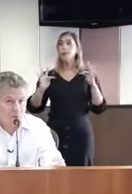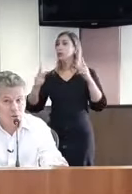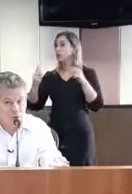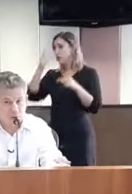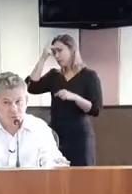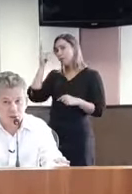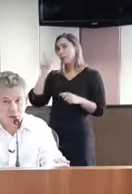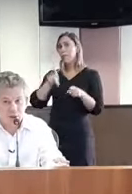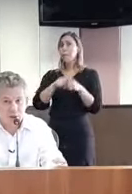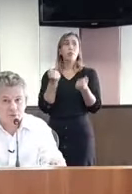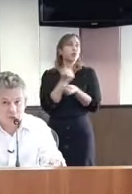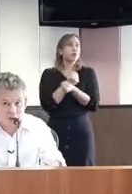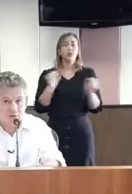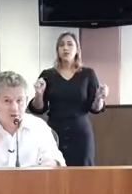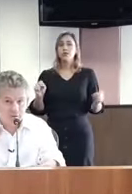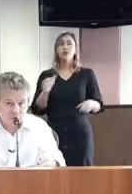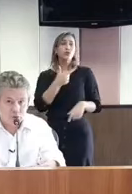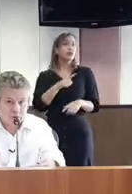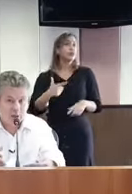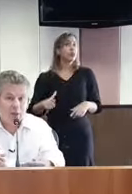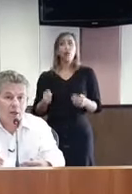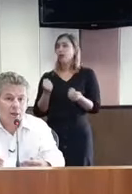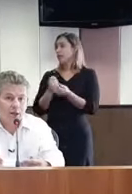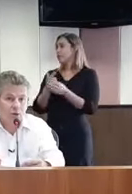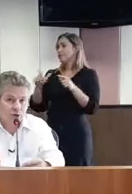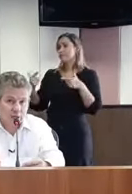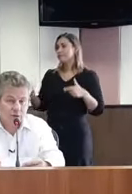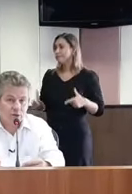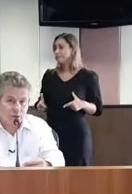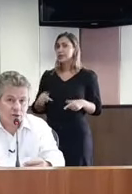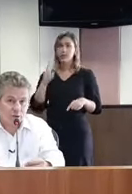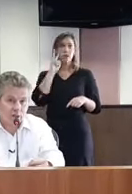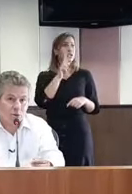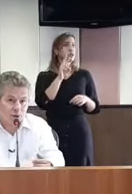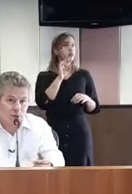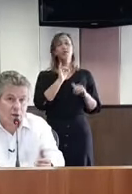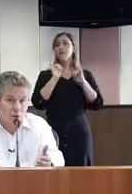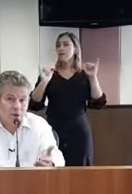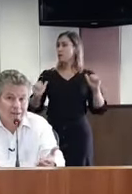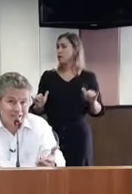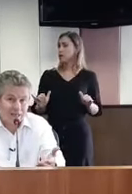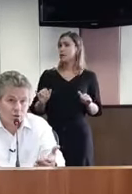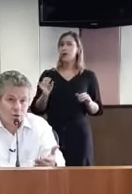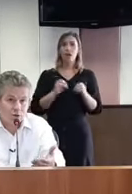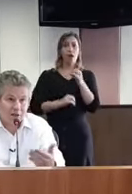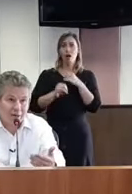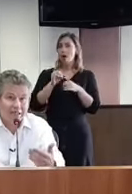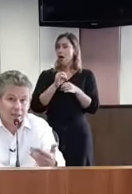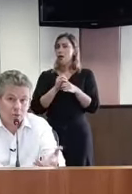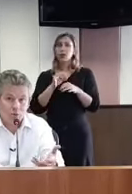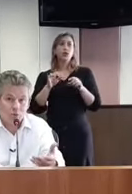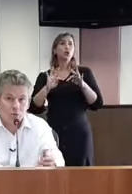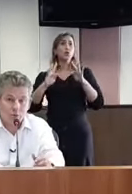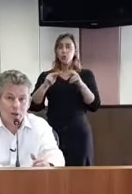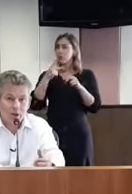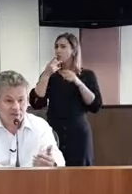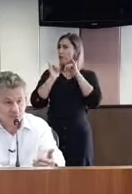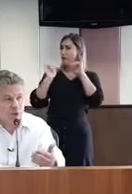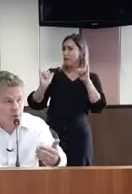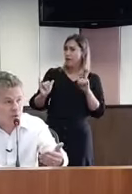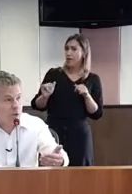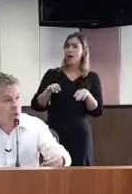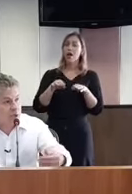isso é impossível, né? Vocês devem ter visto aí, né, noticiários internacionais mostrando que nos Estados Unidos, o país mais rico do mundo,